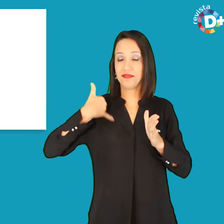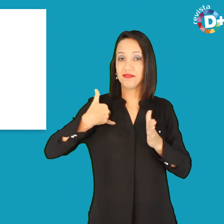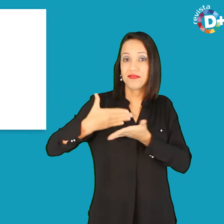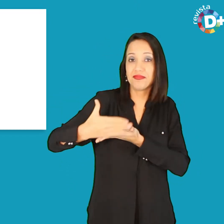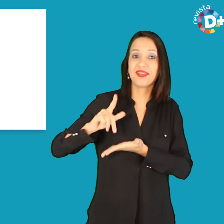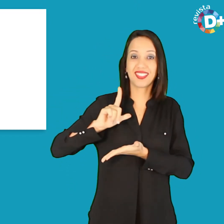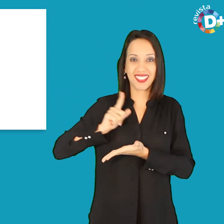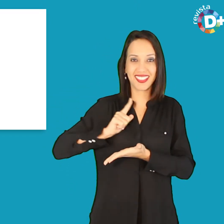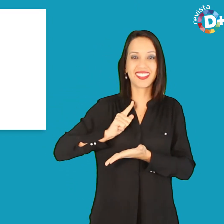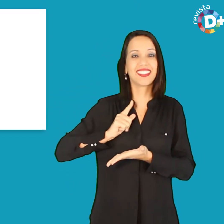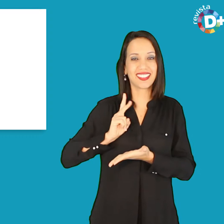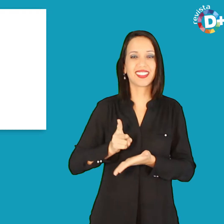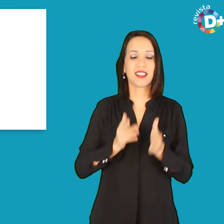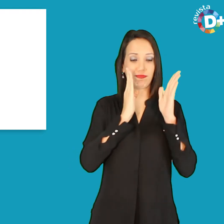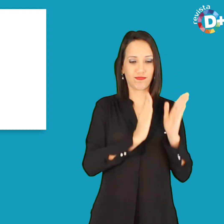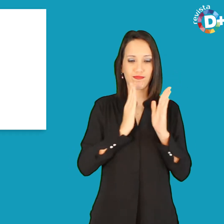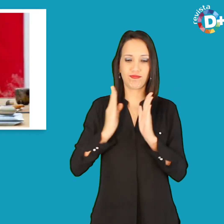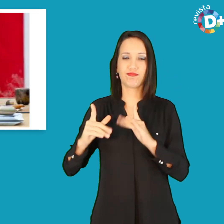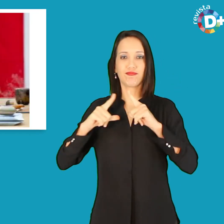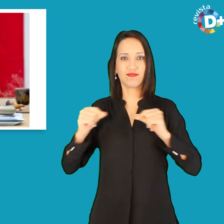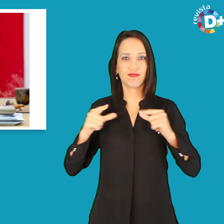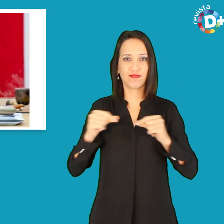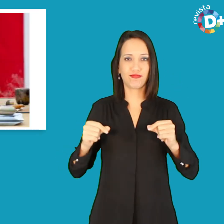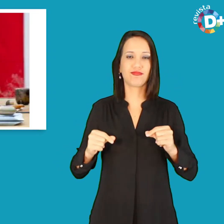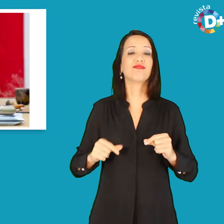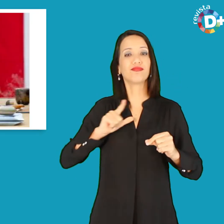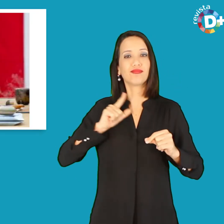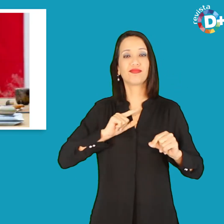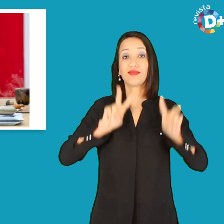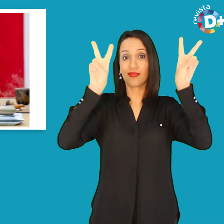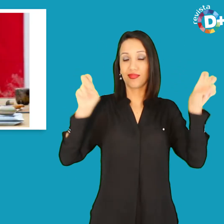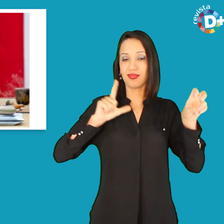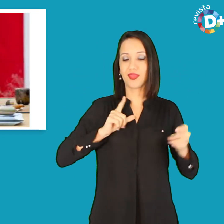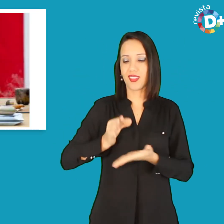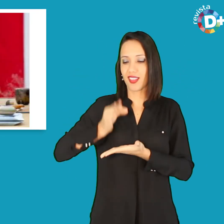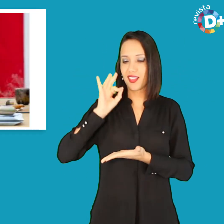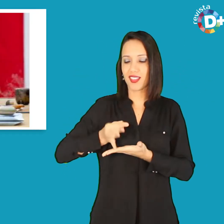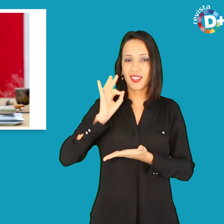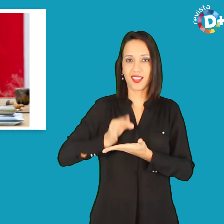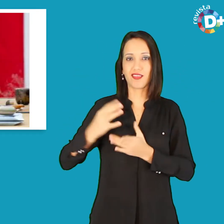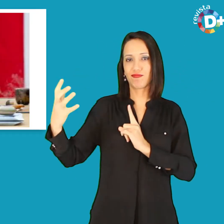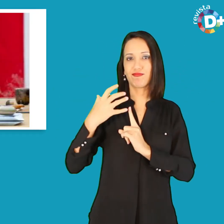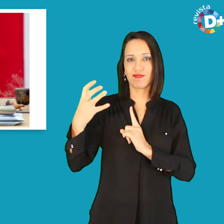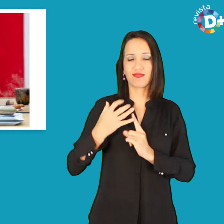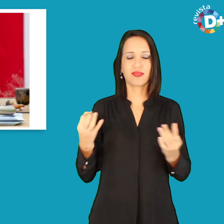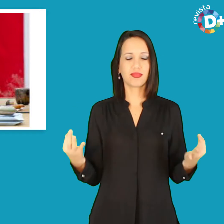a fazer um ritual japonês, a cerimônia do chá, que tem influência do Zen budismo e do